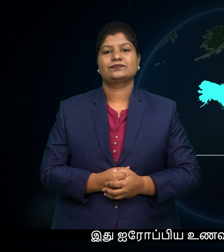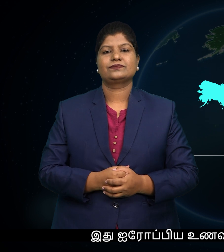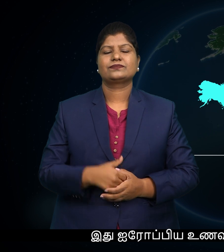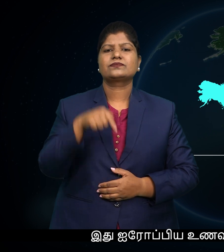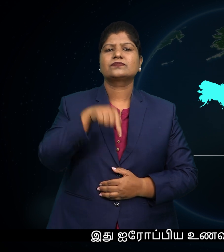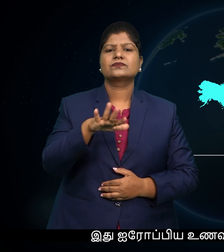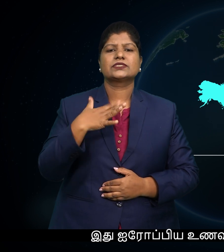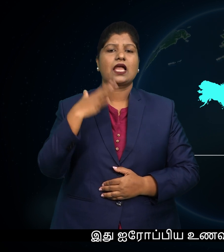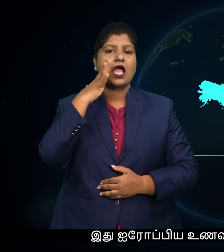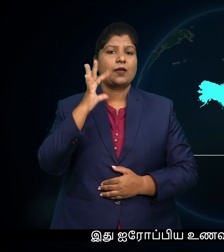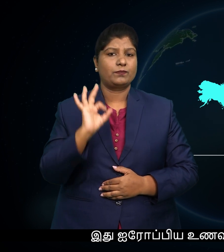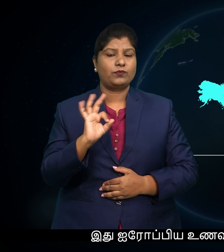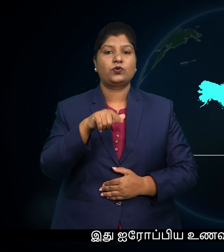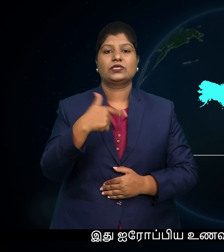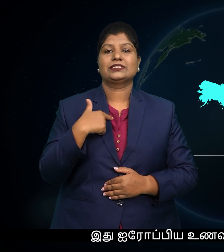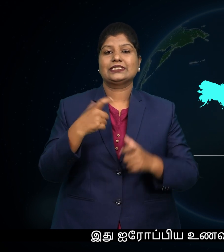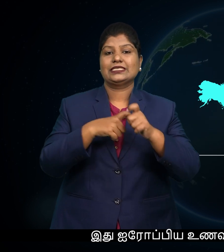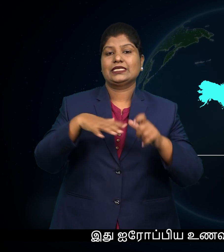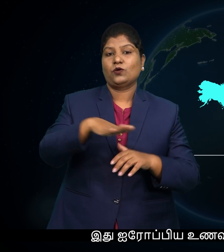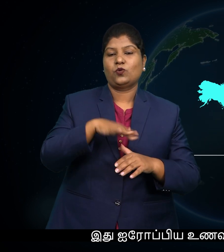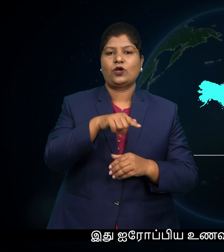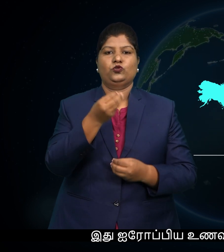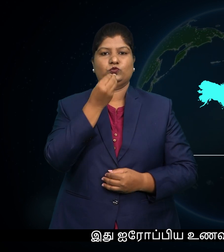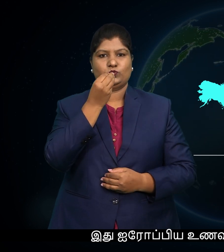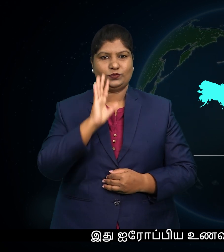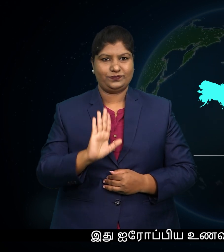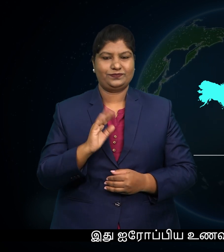இது ஐரோப்பிய உணவு முறைக்கு முக்கியமானது.